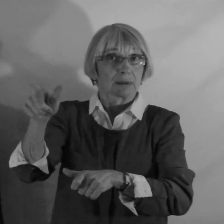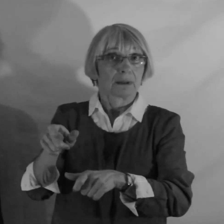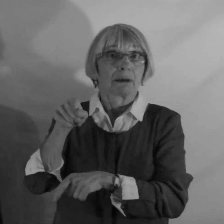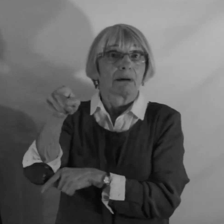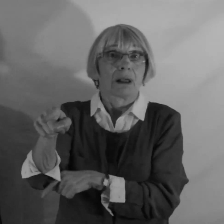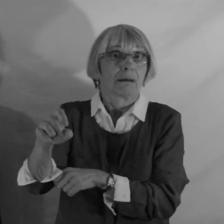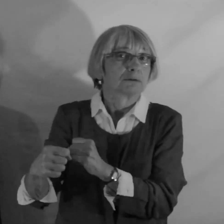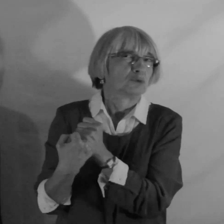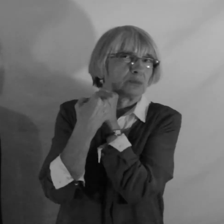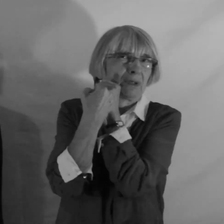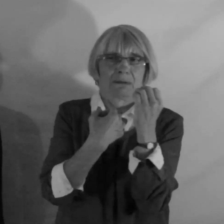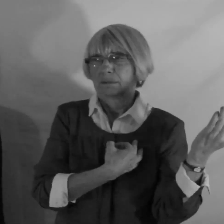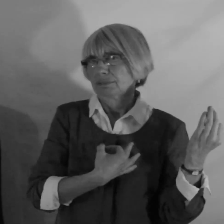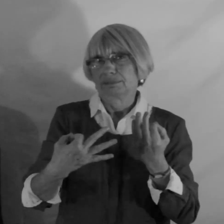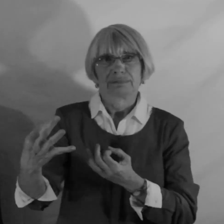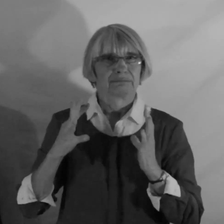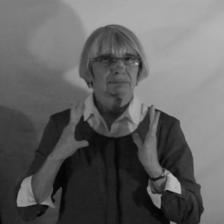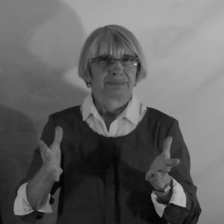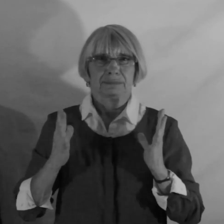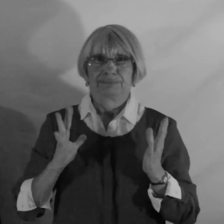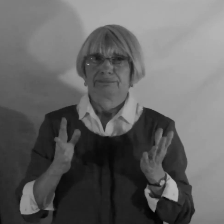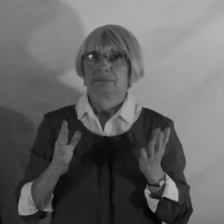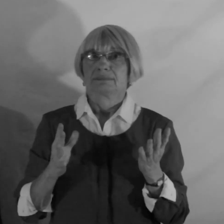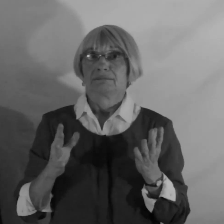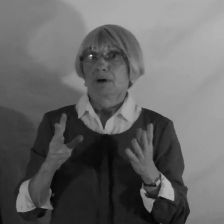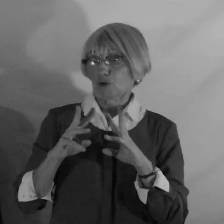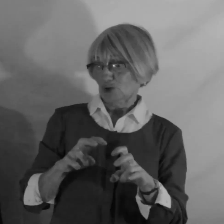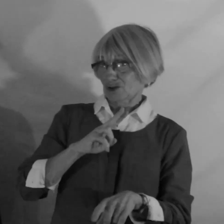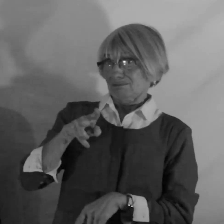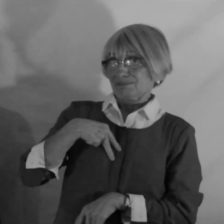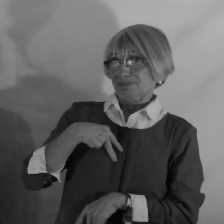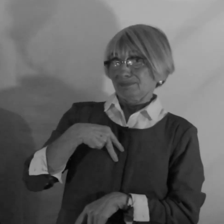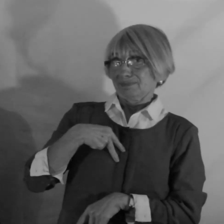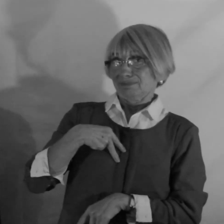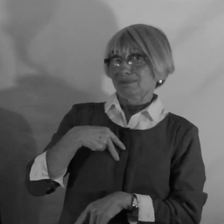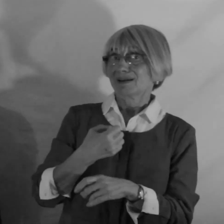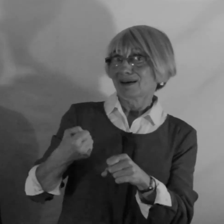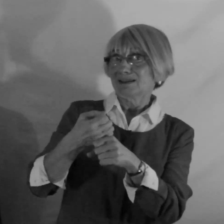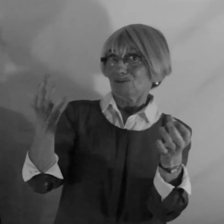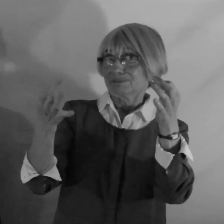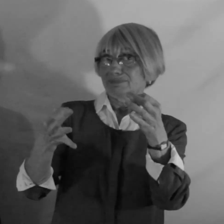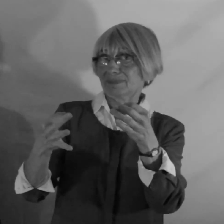soutient avec constance et implication mes recherches et mes créations.